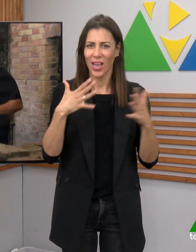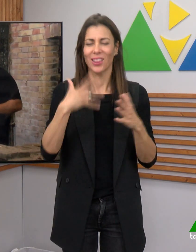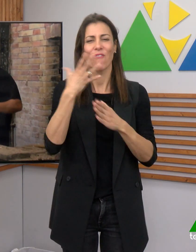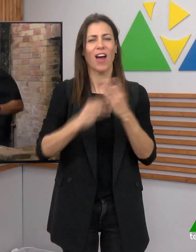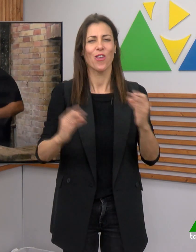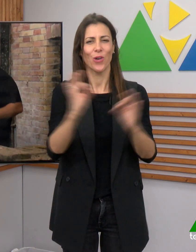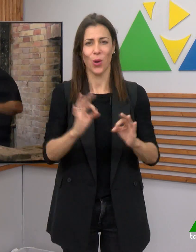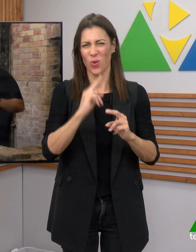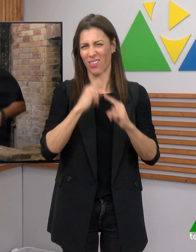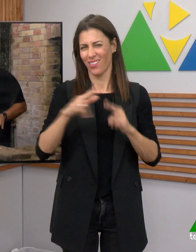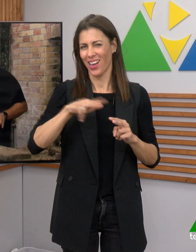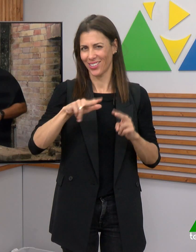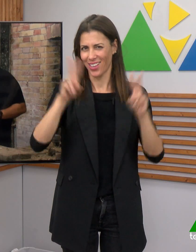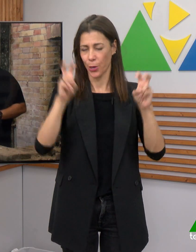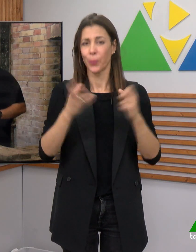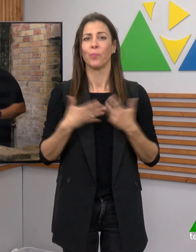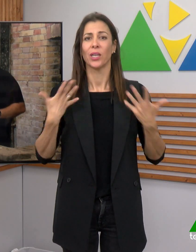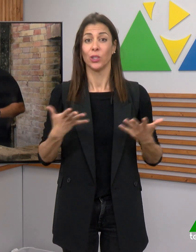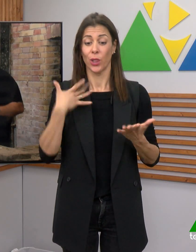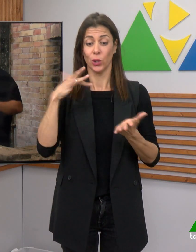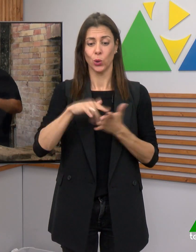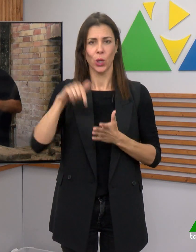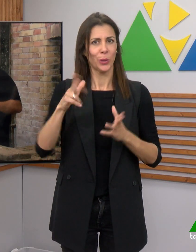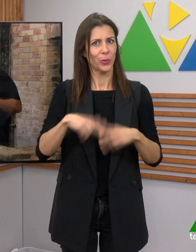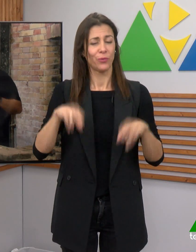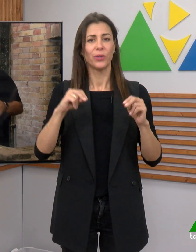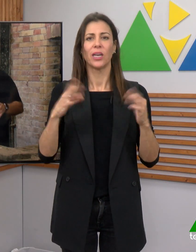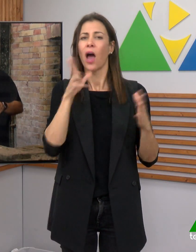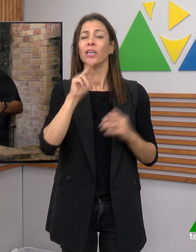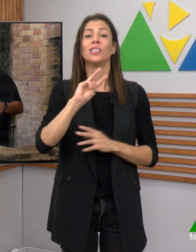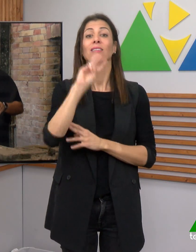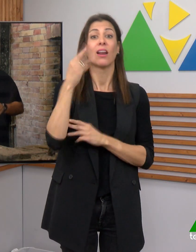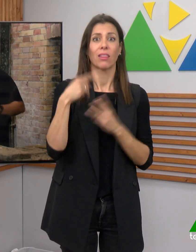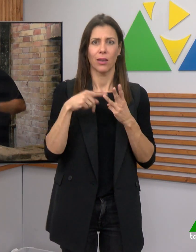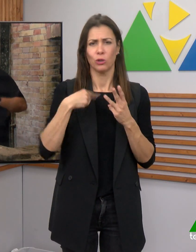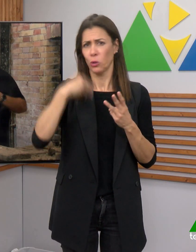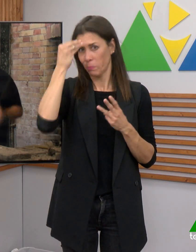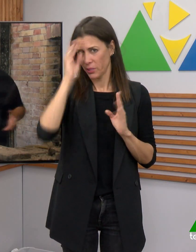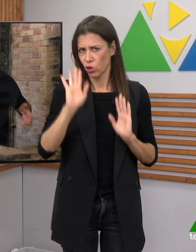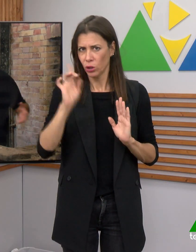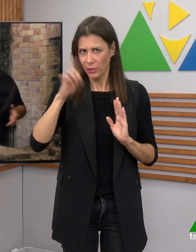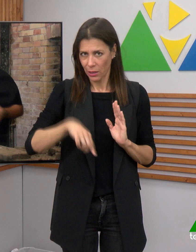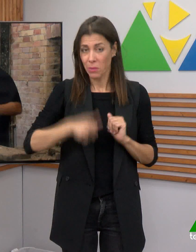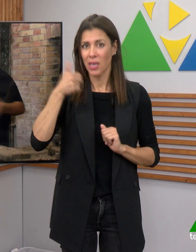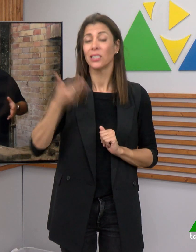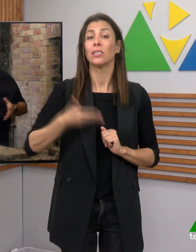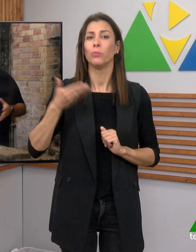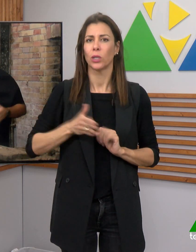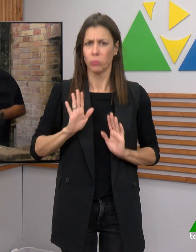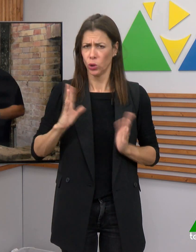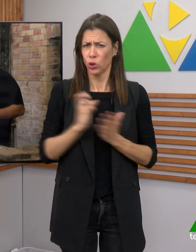Pues sin fallo ninguno, nosotros lo vamos a dejar aquí en el día de hoy. Nos queda una tercera parte que yo creo que es también la más importante, porque todas